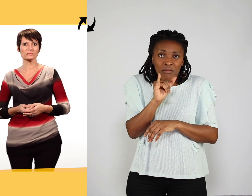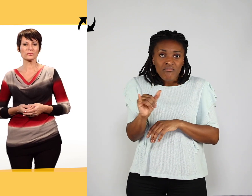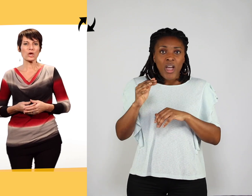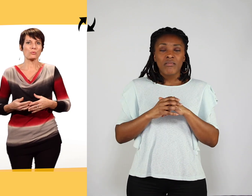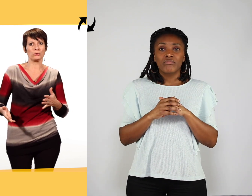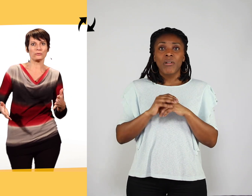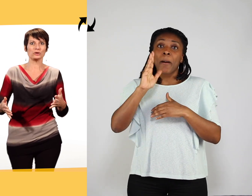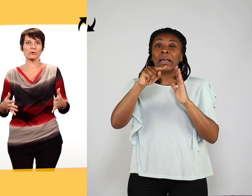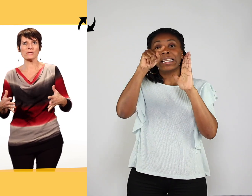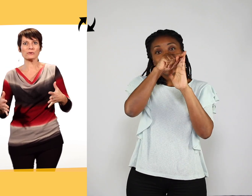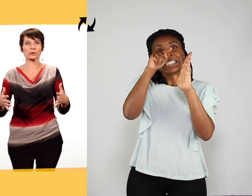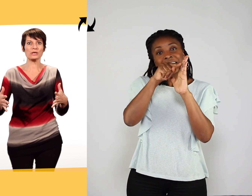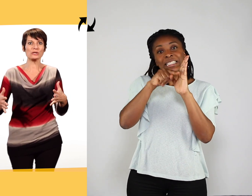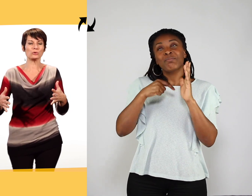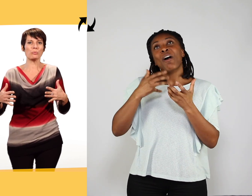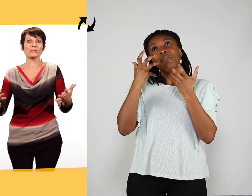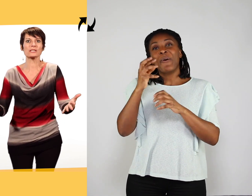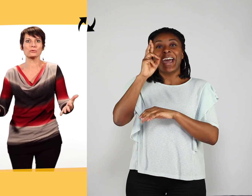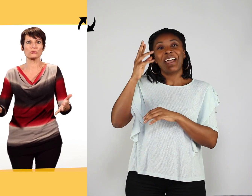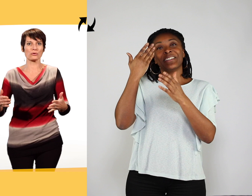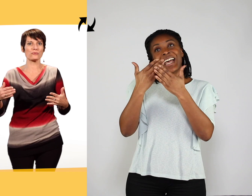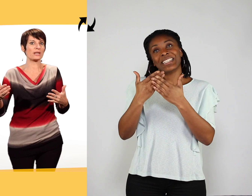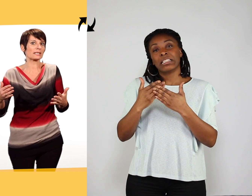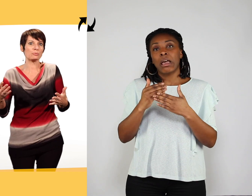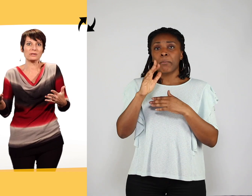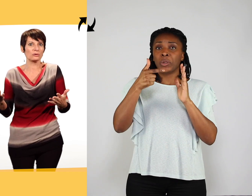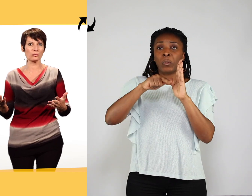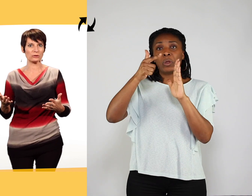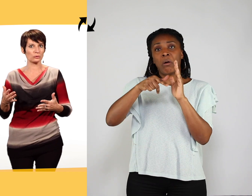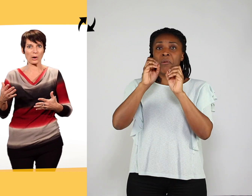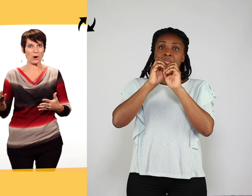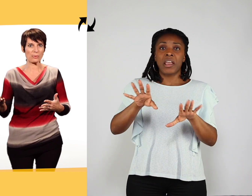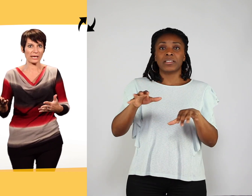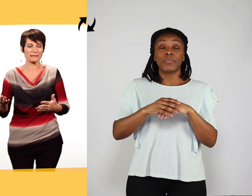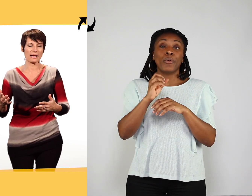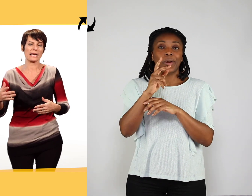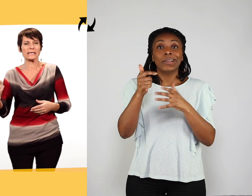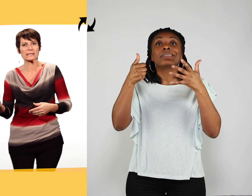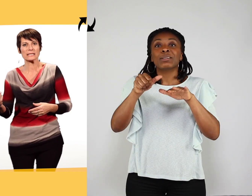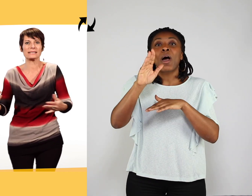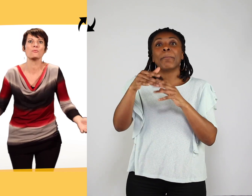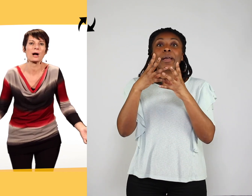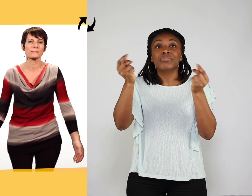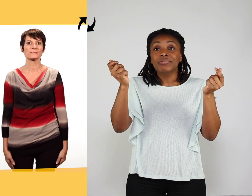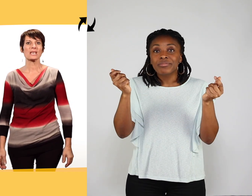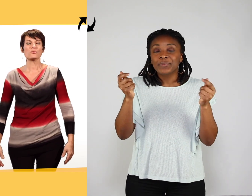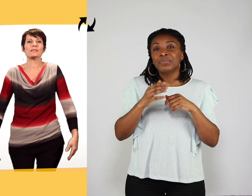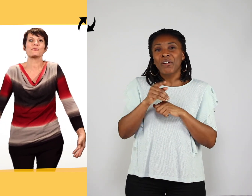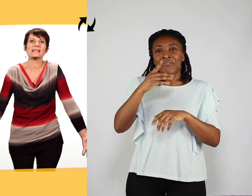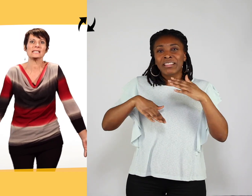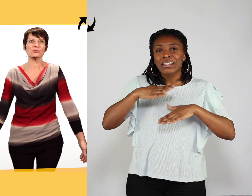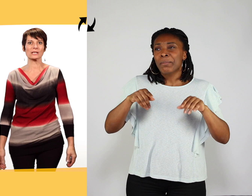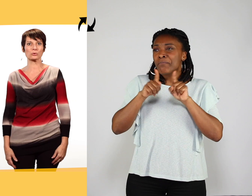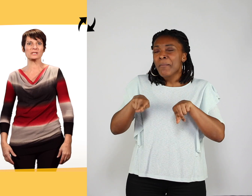pas? Puis vous déroulez votre liste de bonnes résolutions que vous laisserez peut-être tomber 2-3 mois après? Allez, 6 mois. Vous